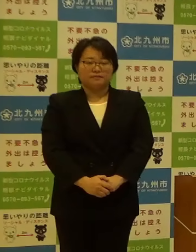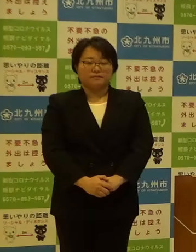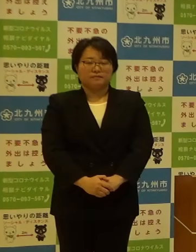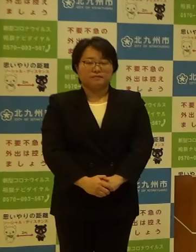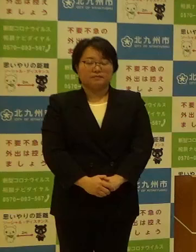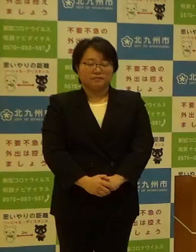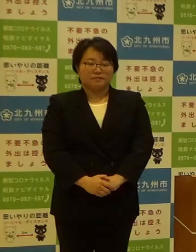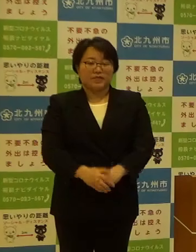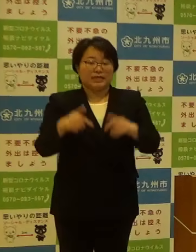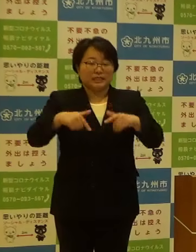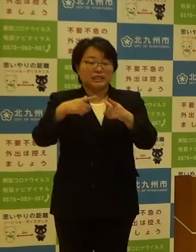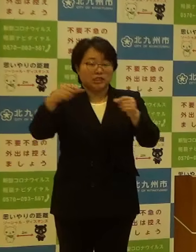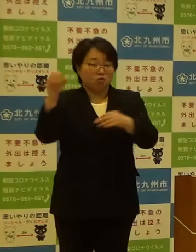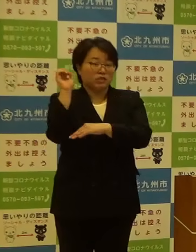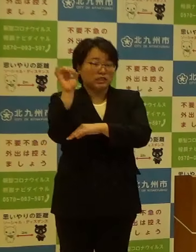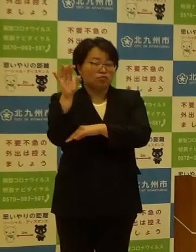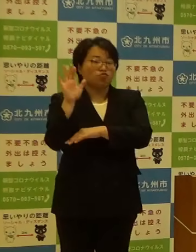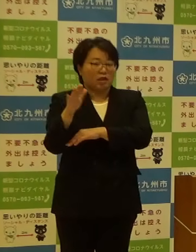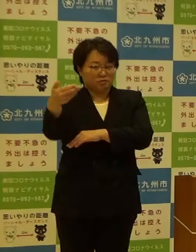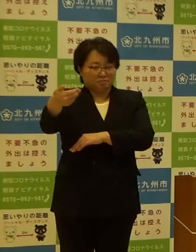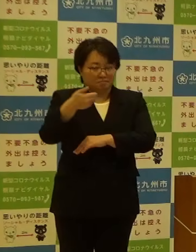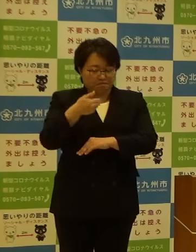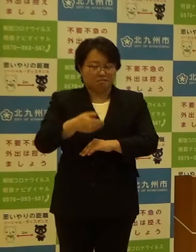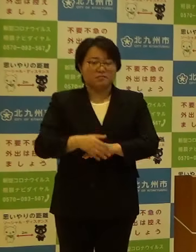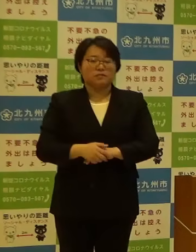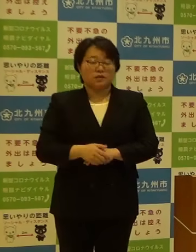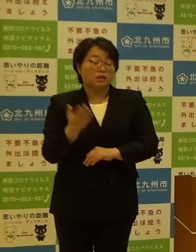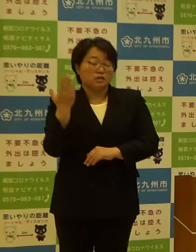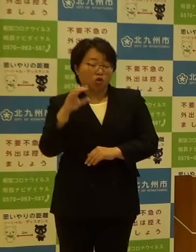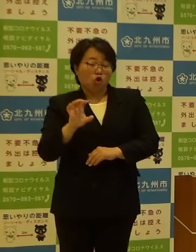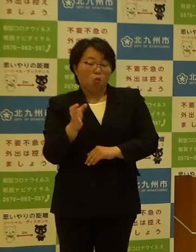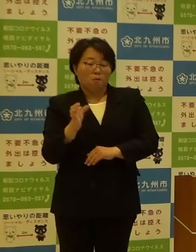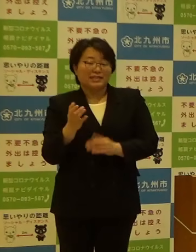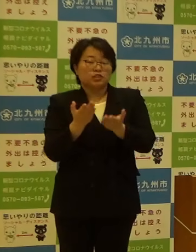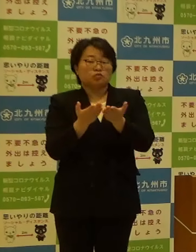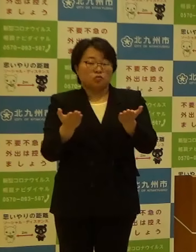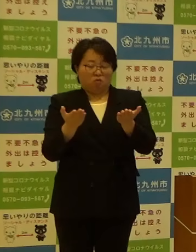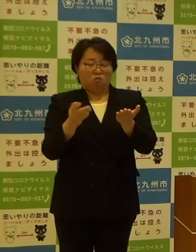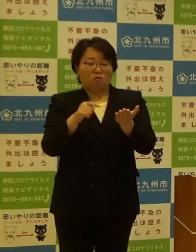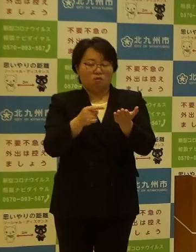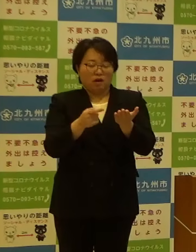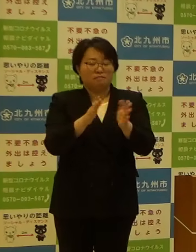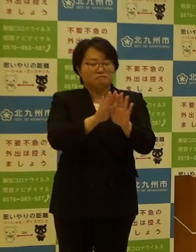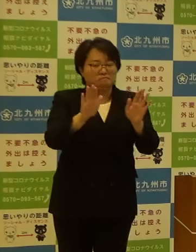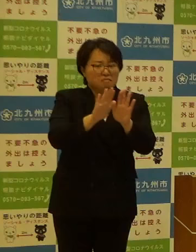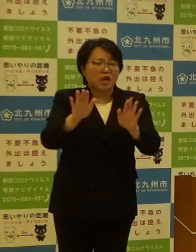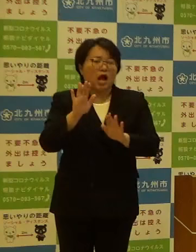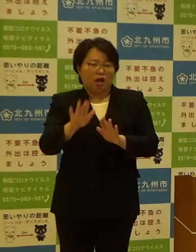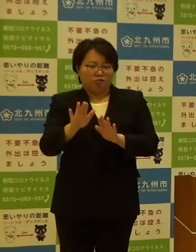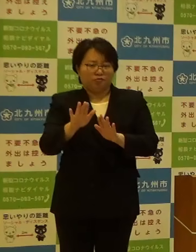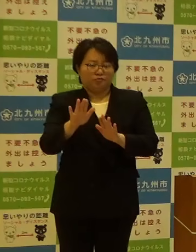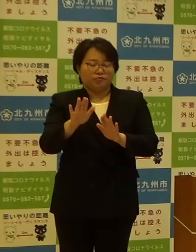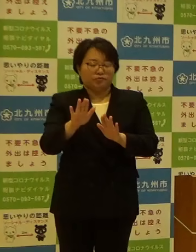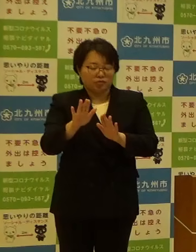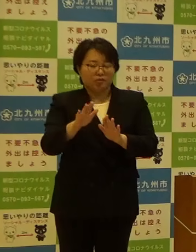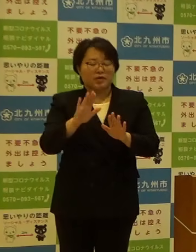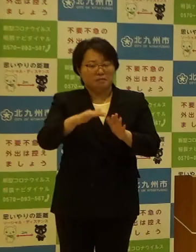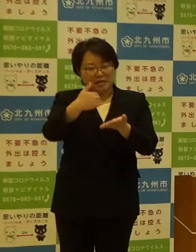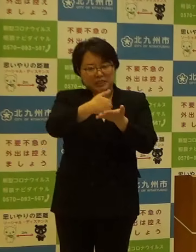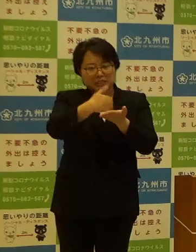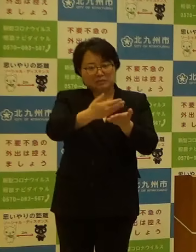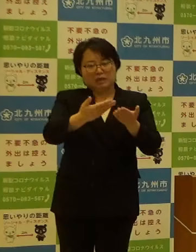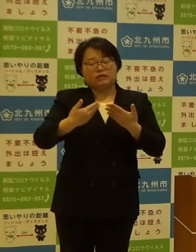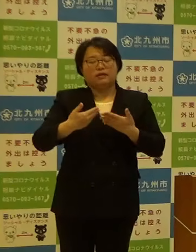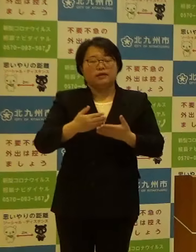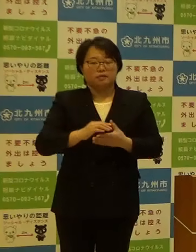西日本新聞です。先ほどのパチンコ店の話につきまして、現在市内でまだ開いているお店の数